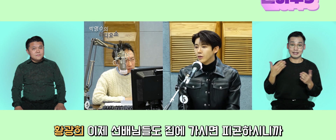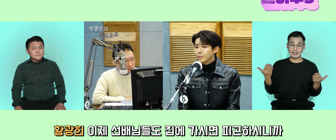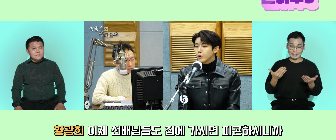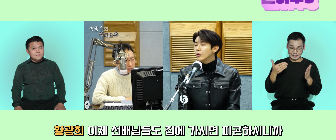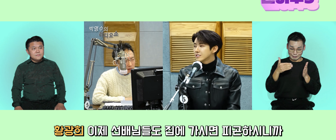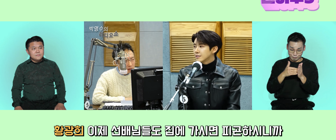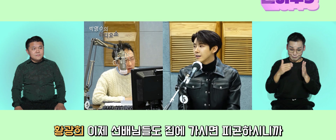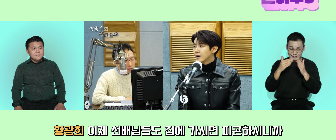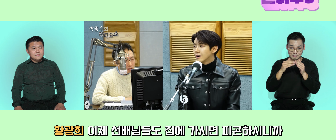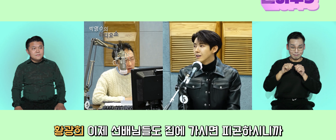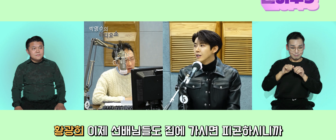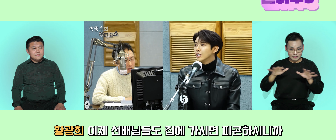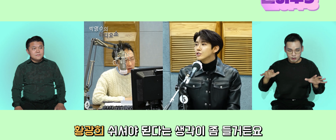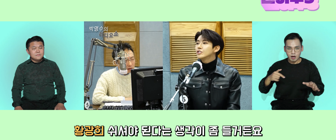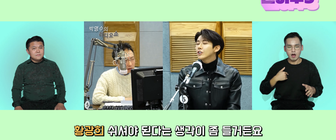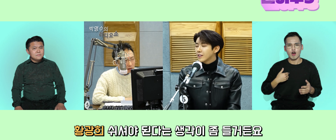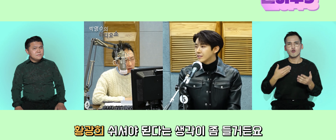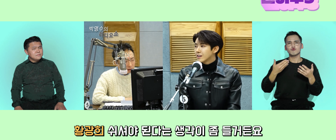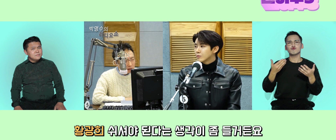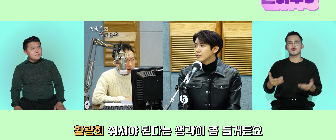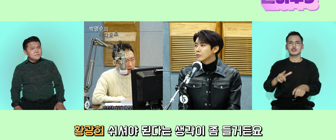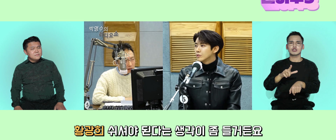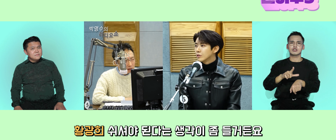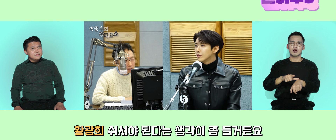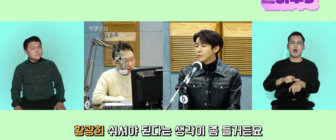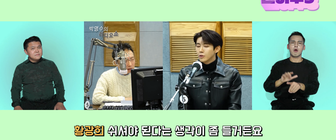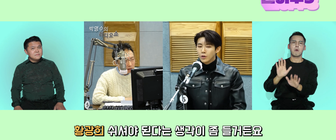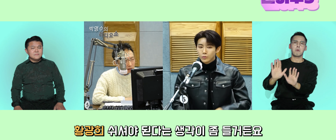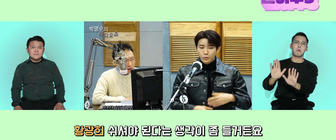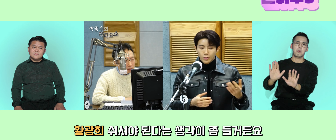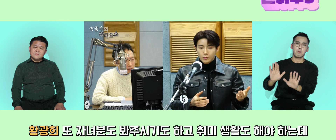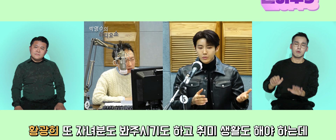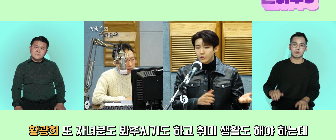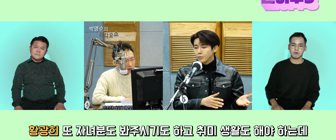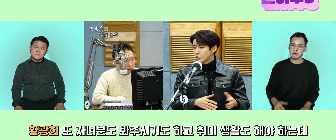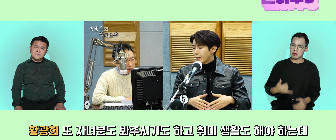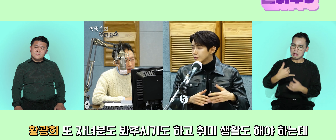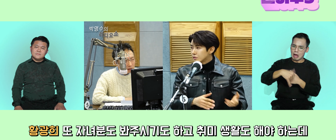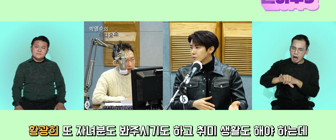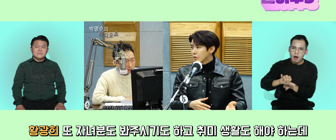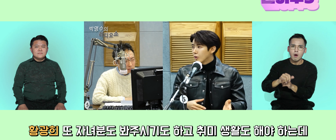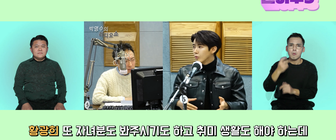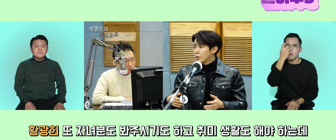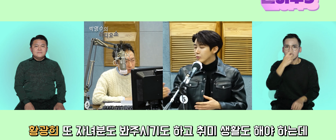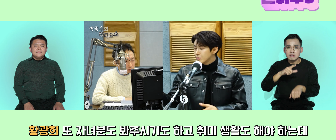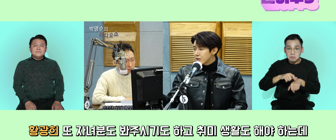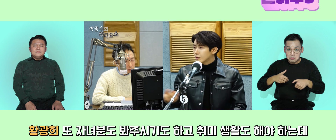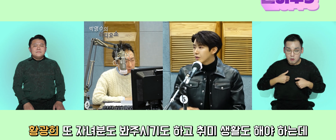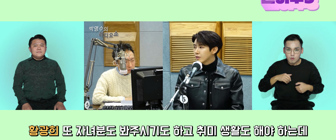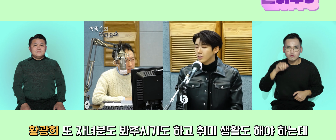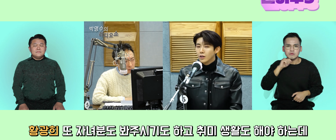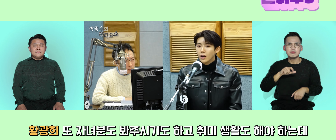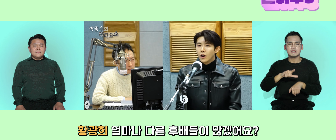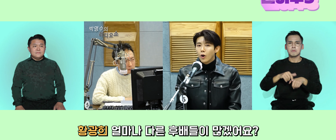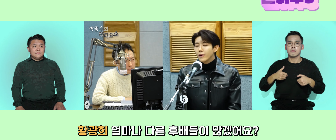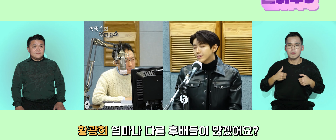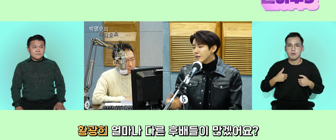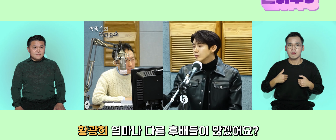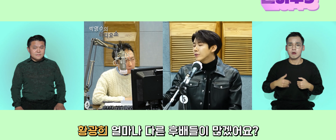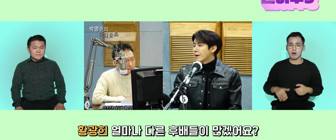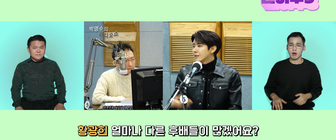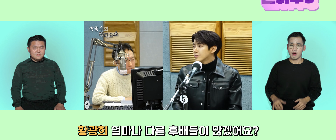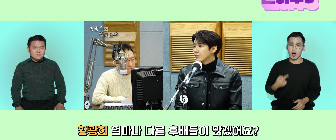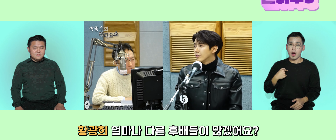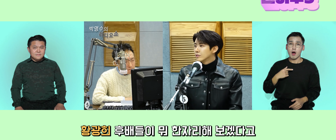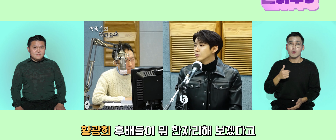가시면 피곤하시니까 쉬셔야 된다는 생각이 좀 들거든요. 왜냐하면 또 자녀분도 봐주시기도 하고 취미생활도 해야 되는데 얼마나